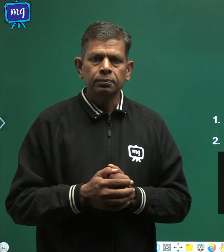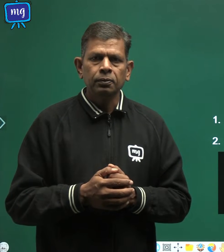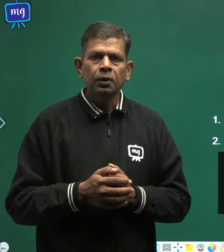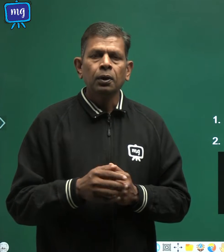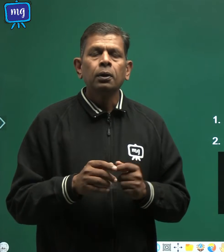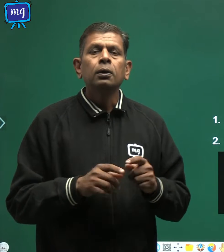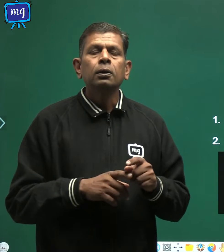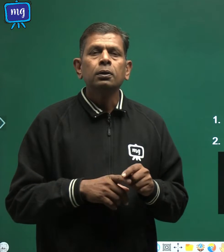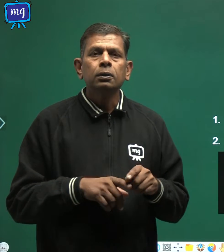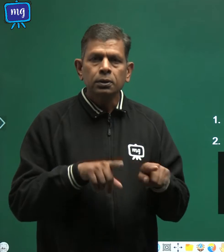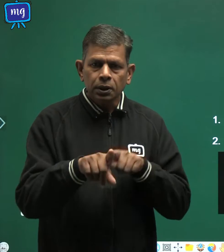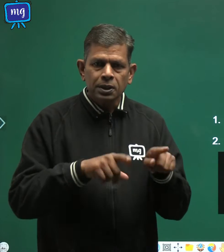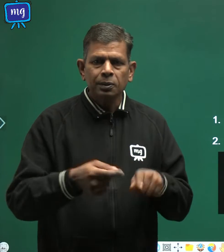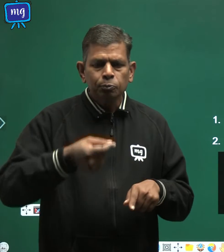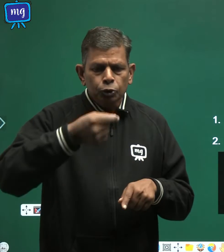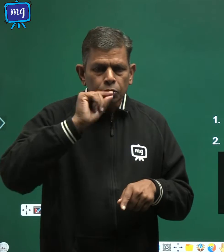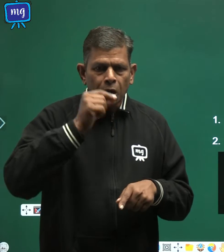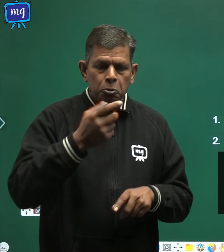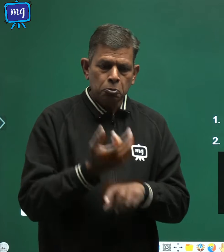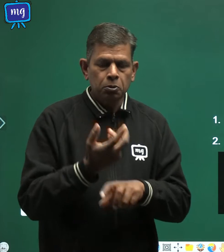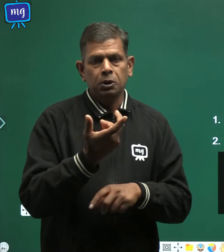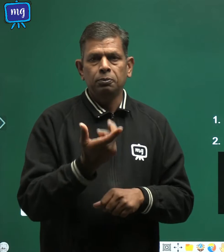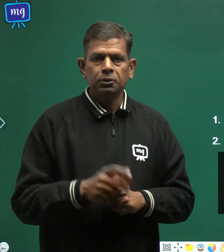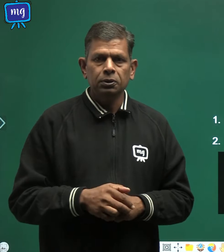जैसे चाय गर्म होती है,